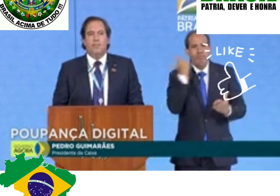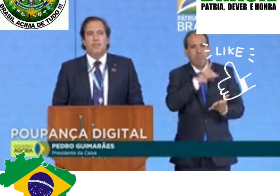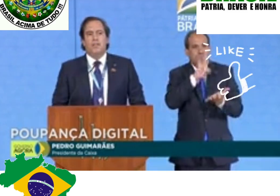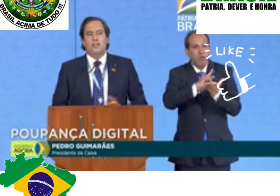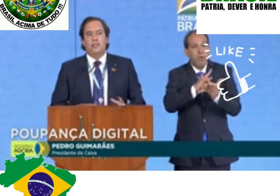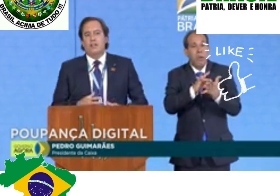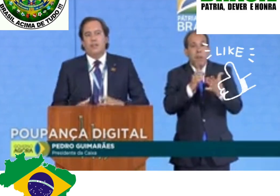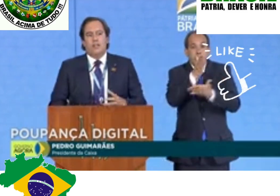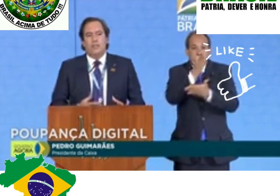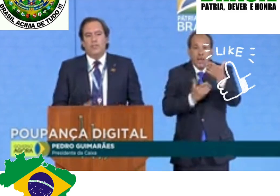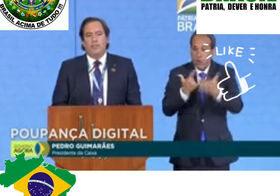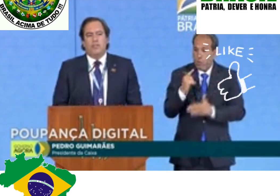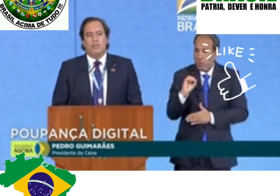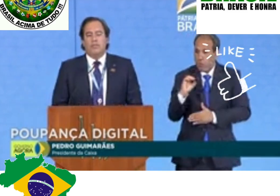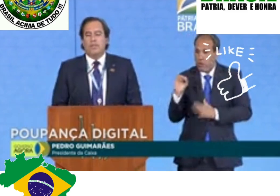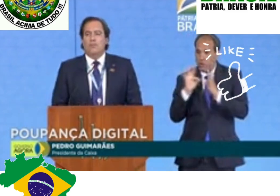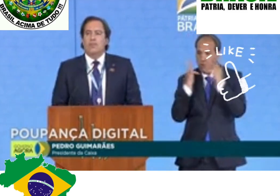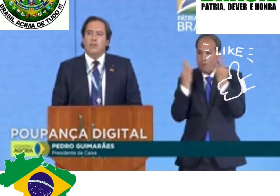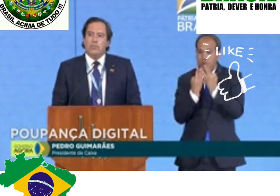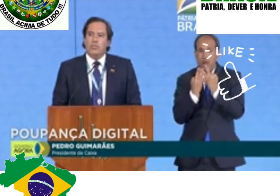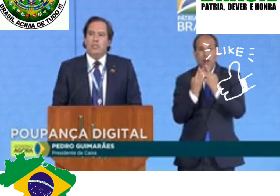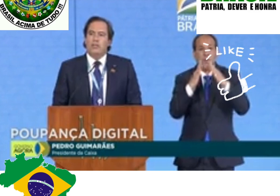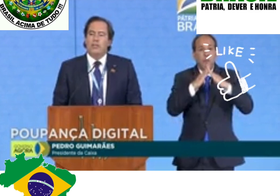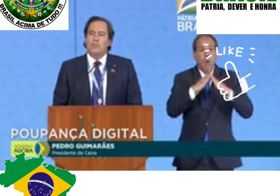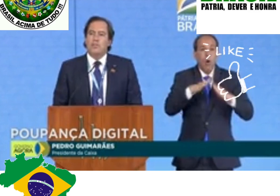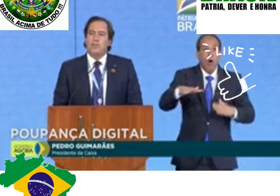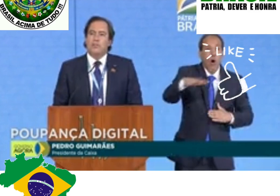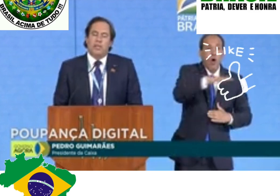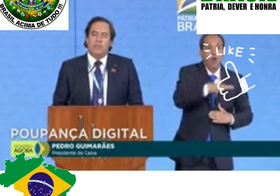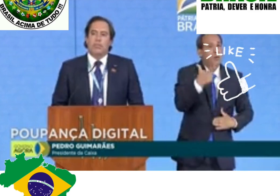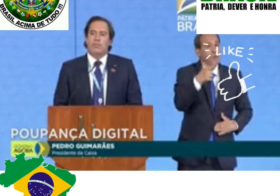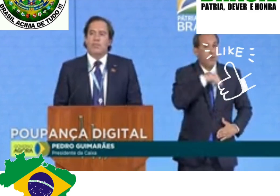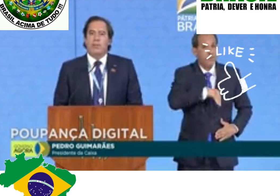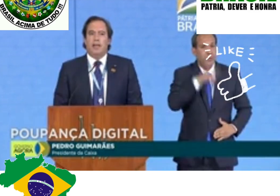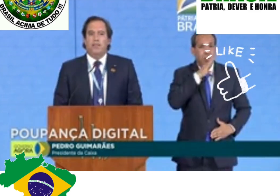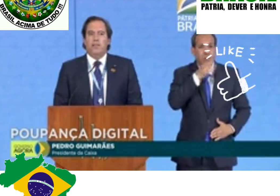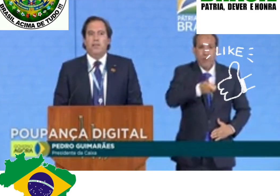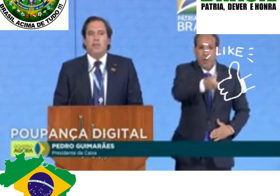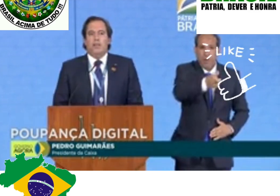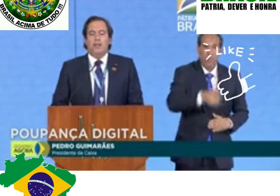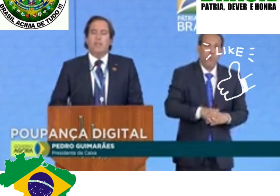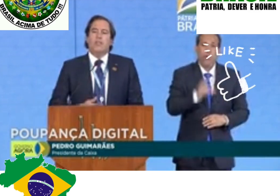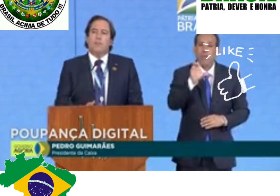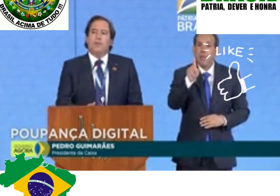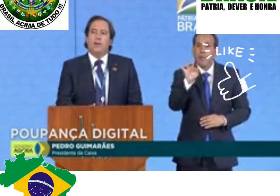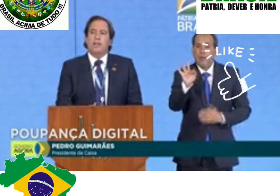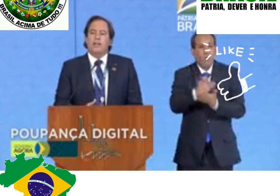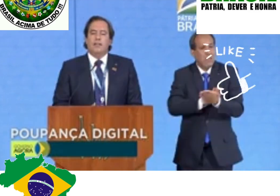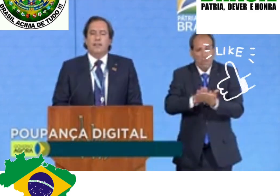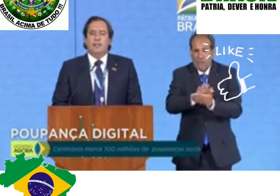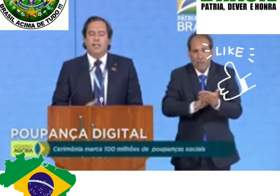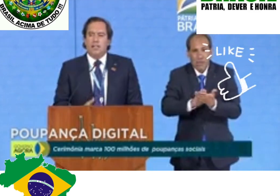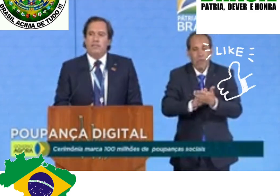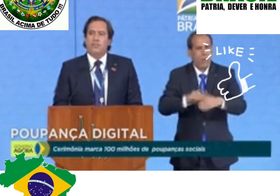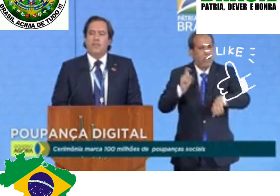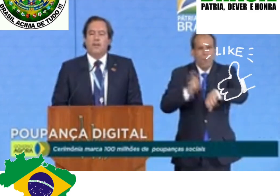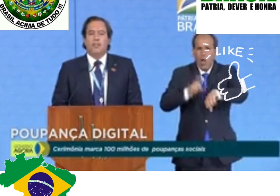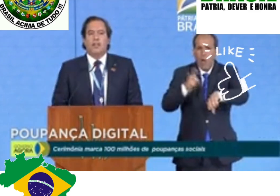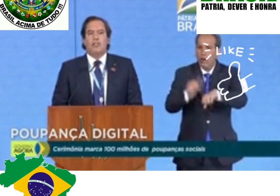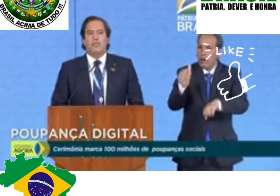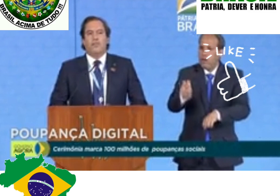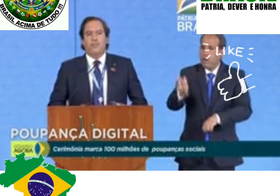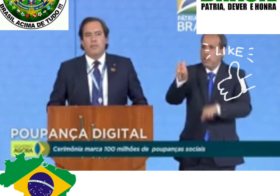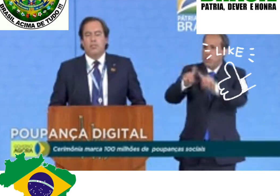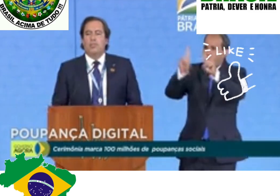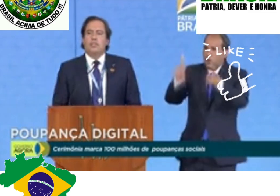200 famílias que ficam em função não tinham auxílio porque não tinham CPF. Na mesma hora, 15 funcionários